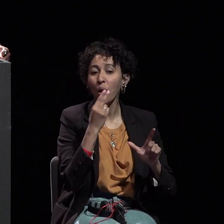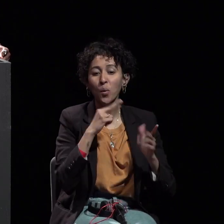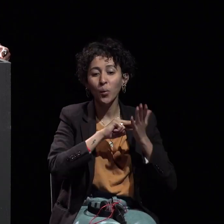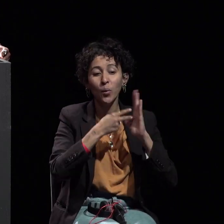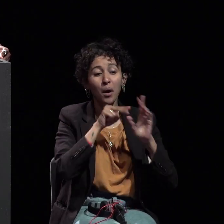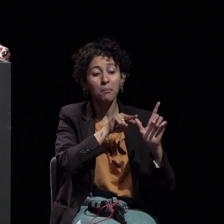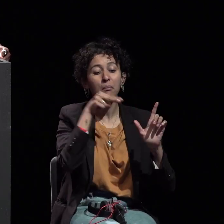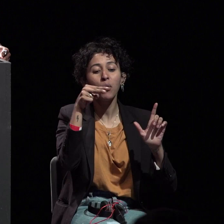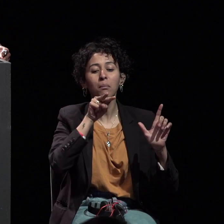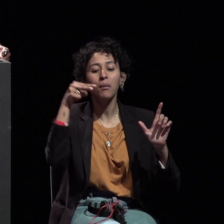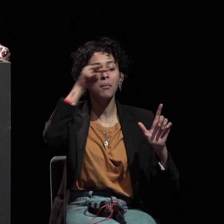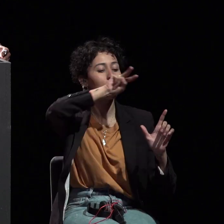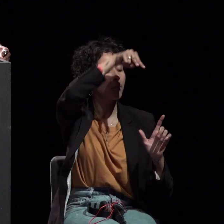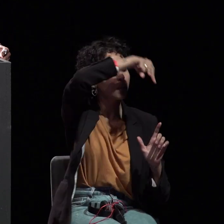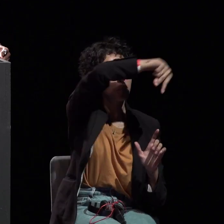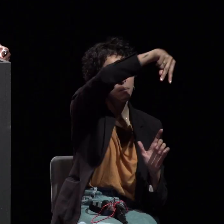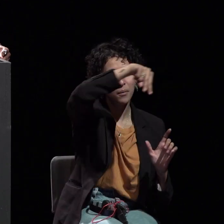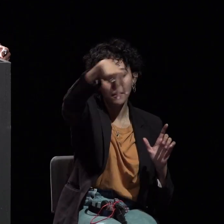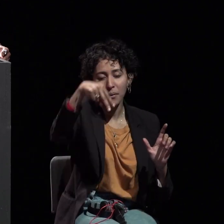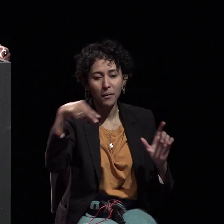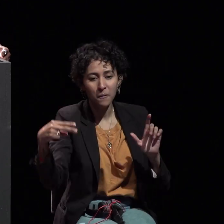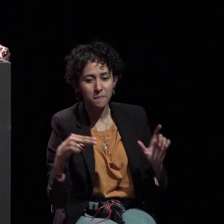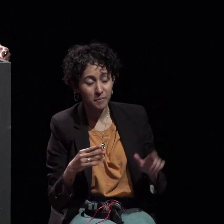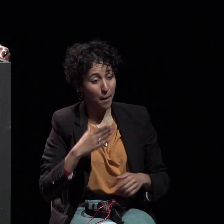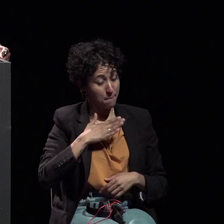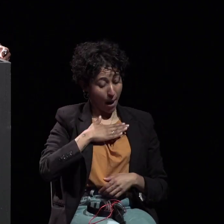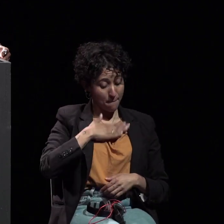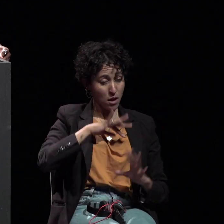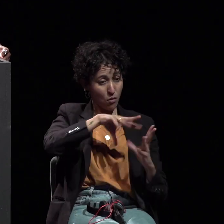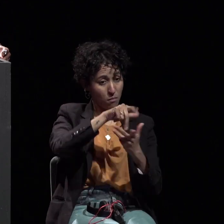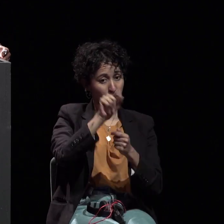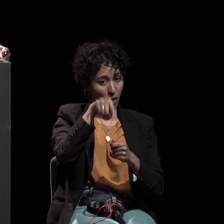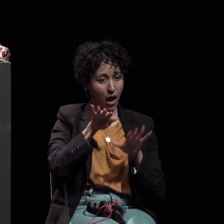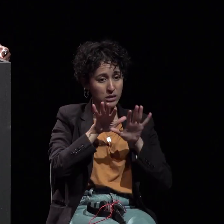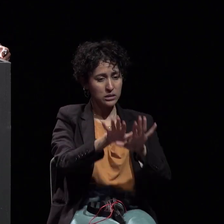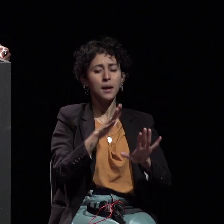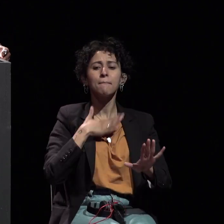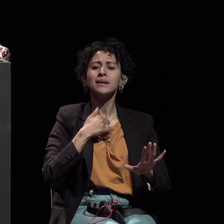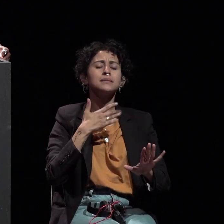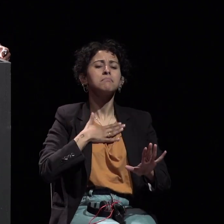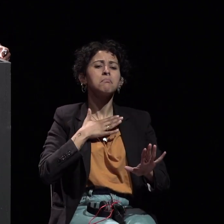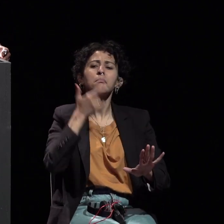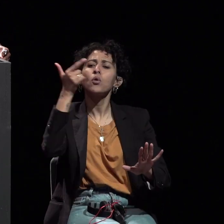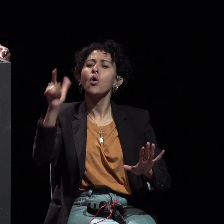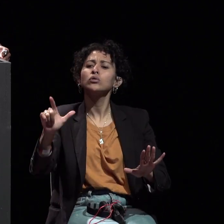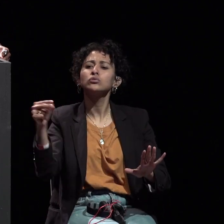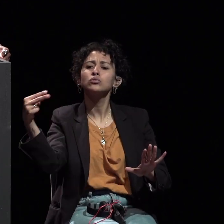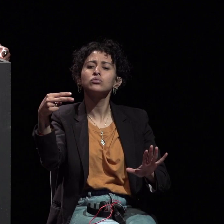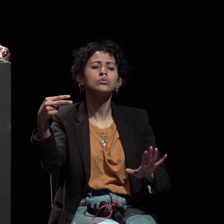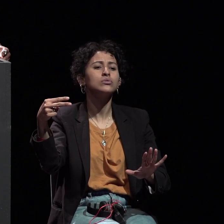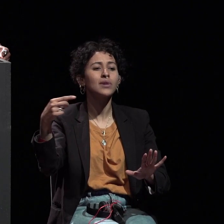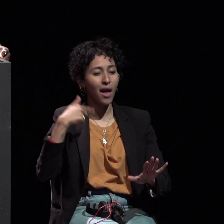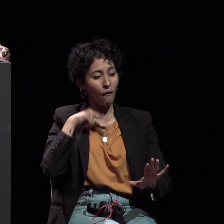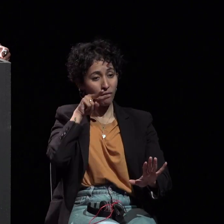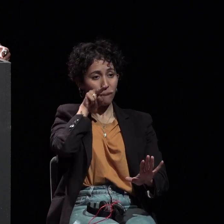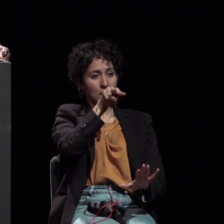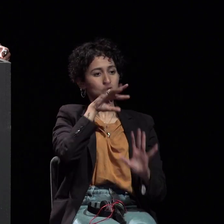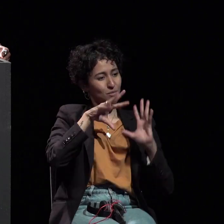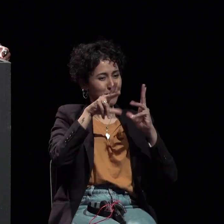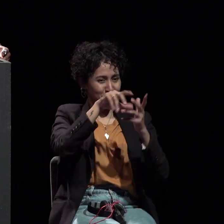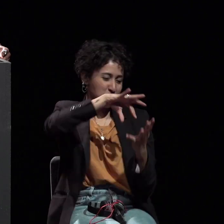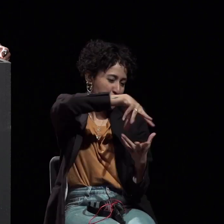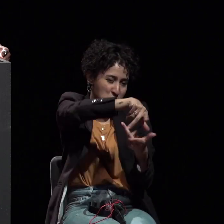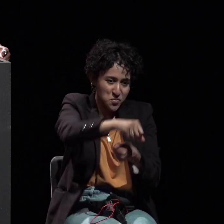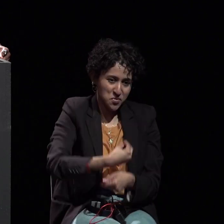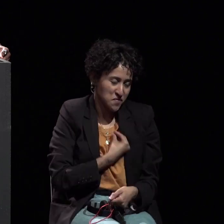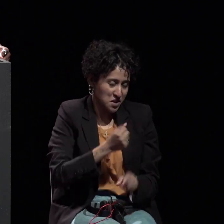surge, é a partir daí que toda a visualidade passa por regras matemáticas rigorosas. E, coincidentemente, com